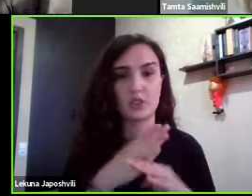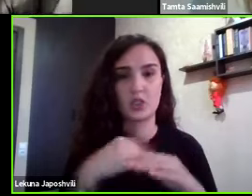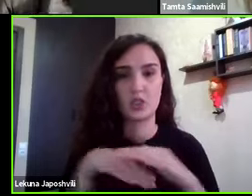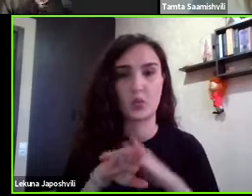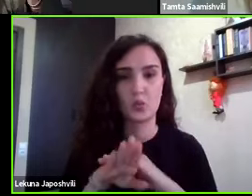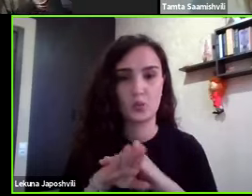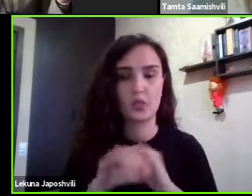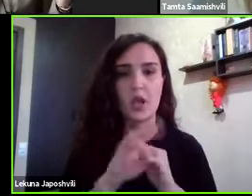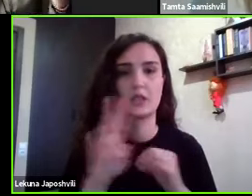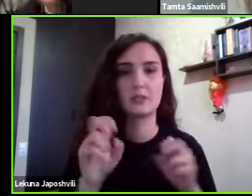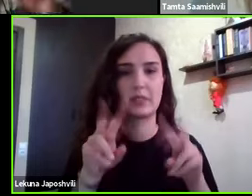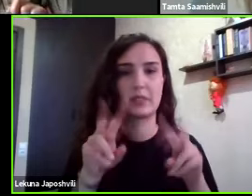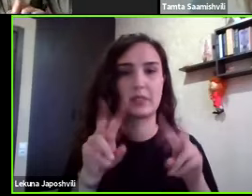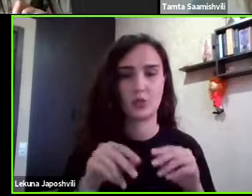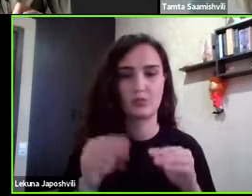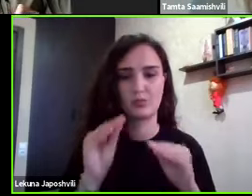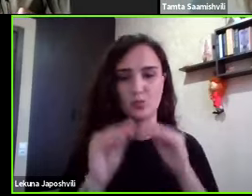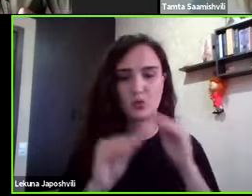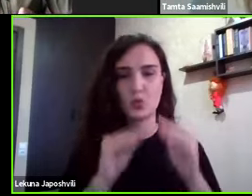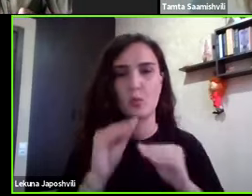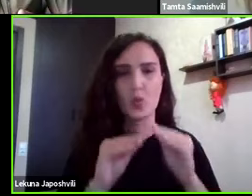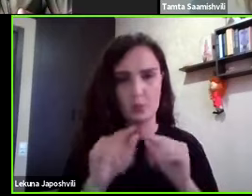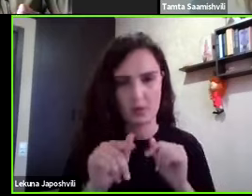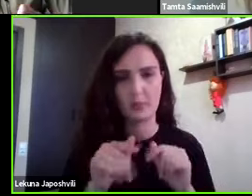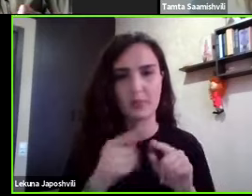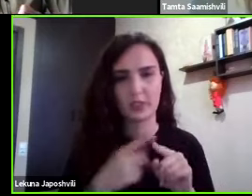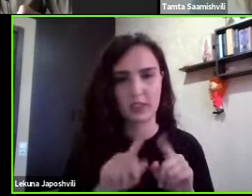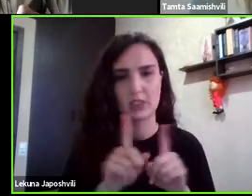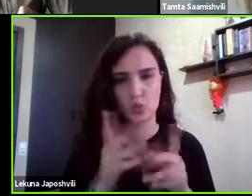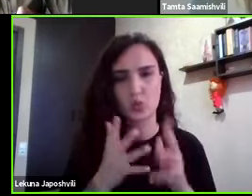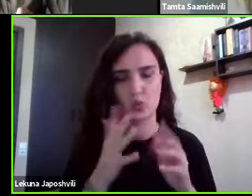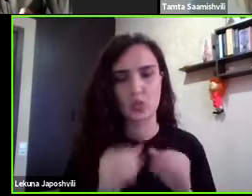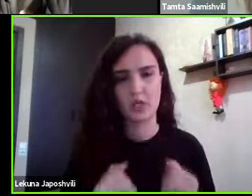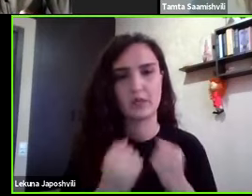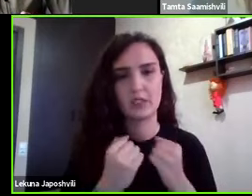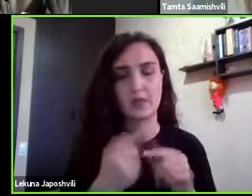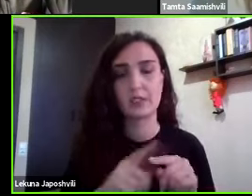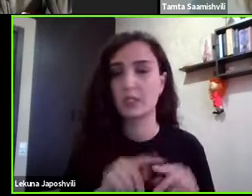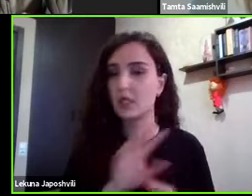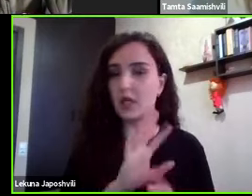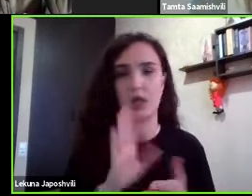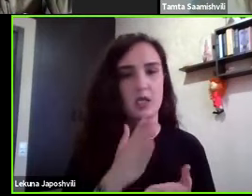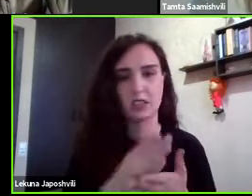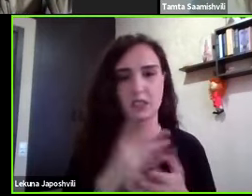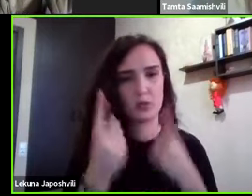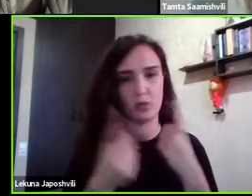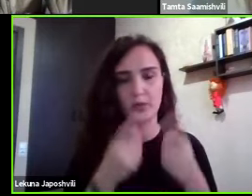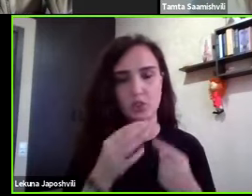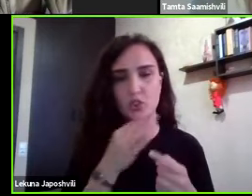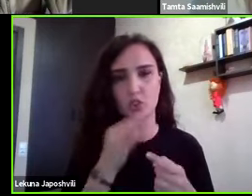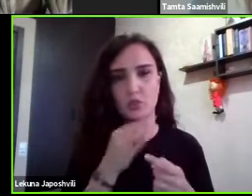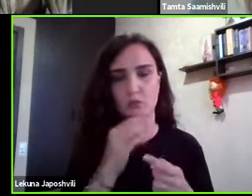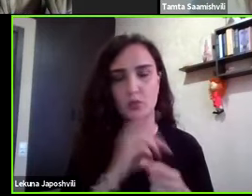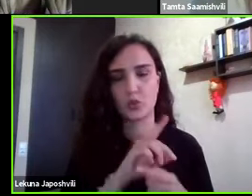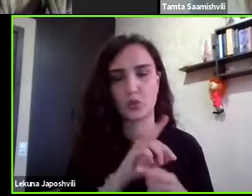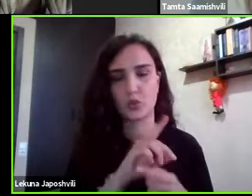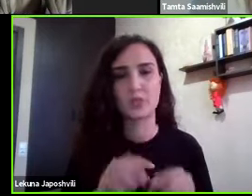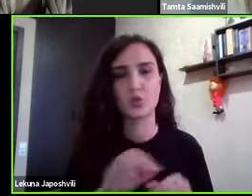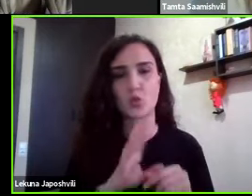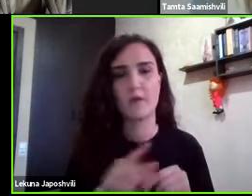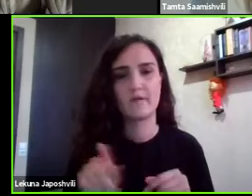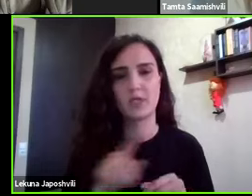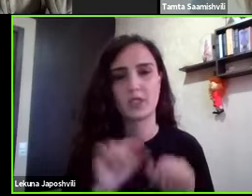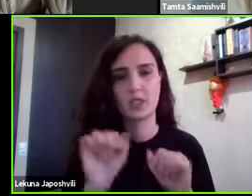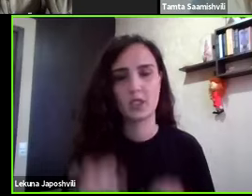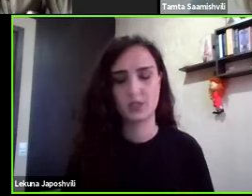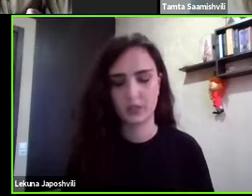და რაღაც სპეციალური მოწყობილობები, ესეც თუ დაგვიცავთ, არ არის ამაზეც ინფორმაცია ჯერჯერობით, რომ ეს COVID-ზე